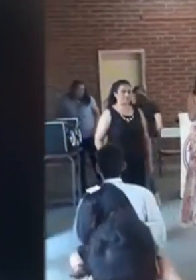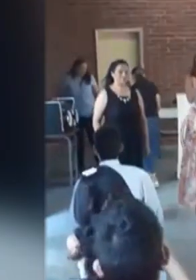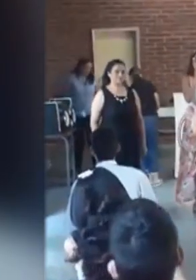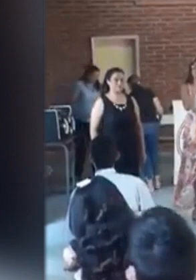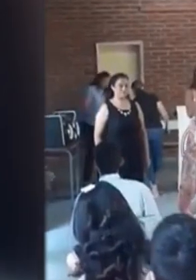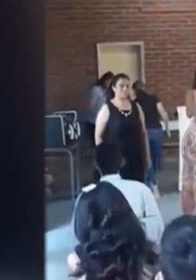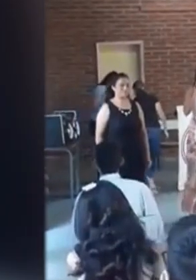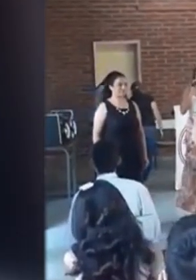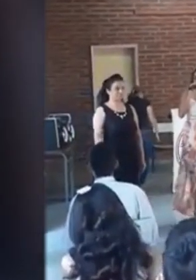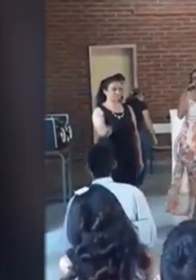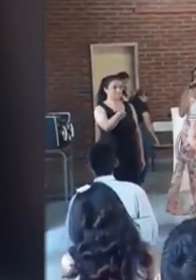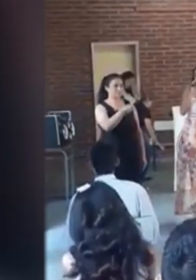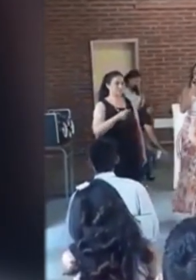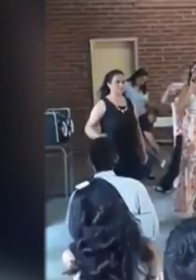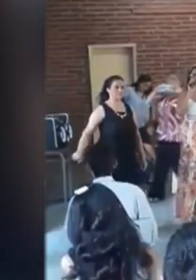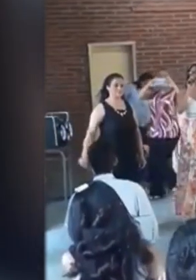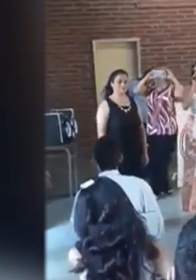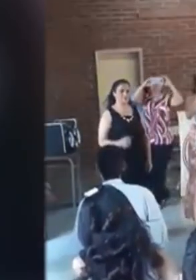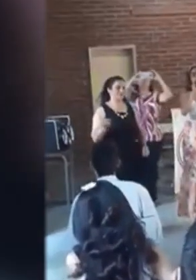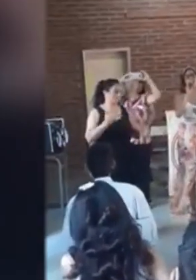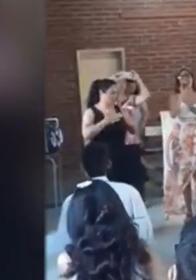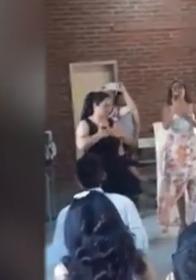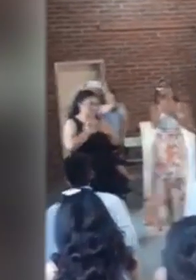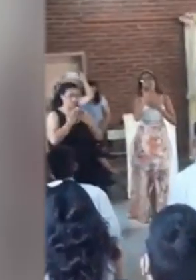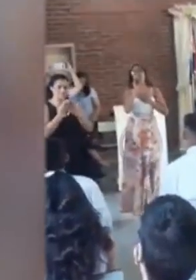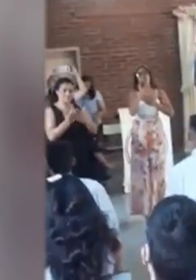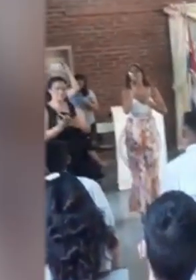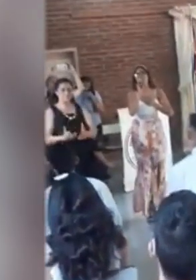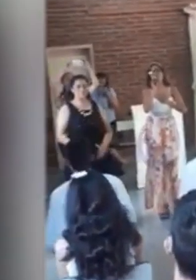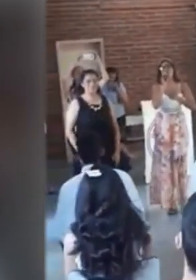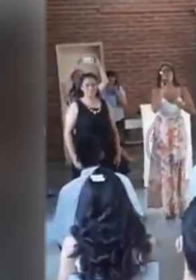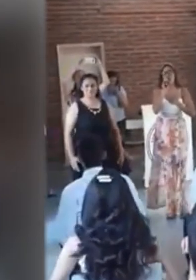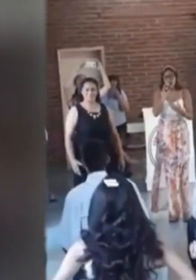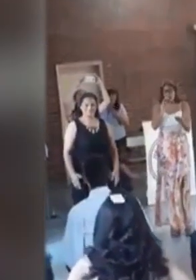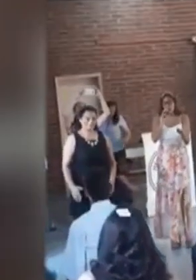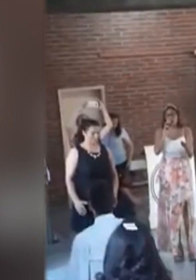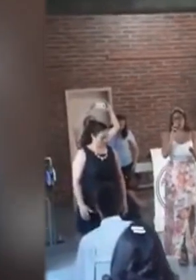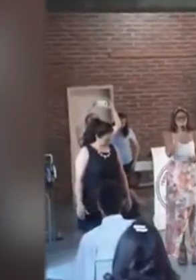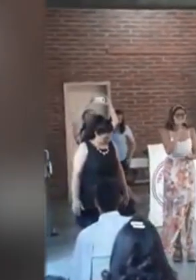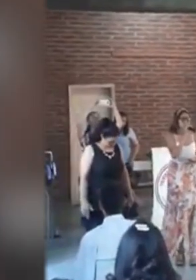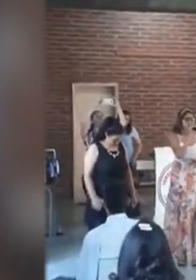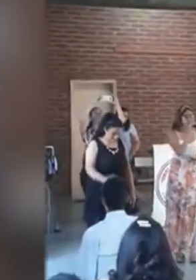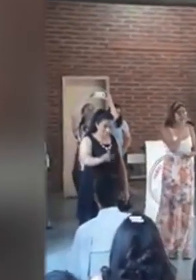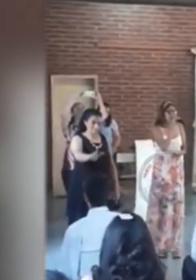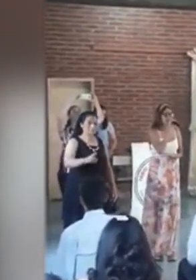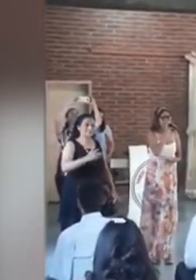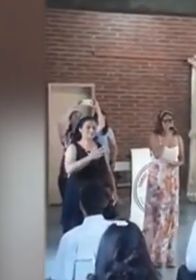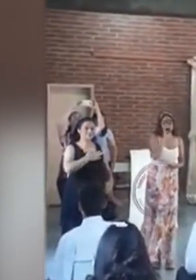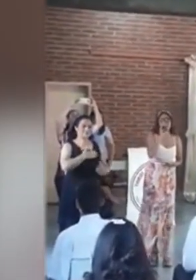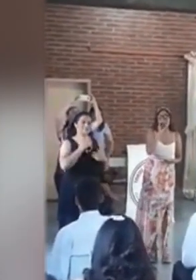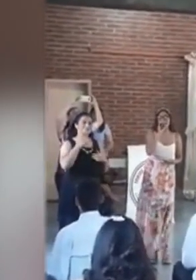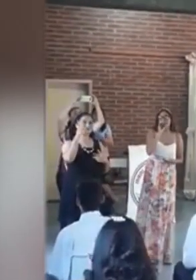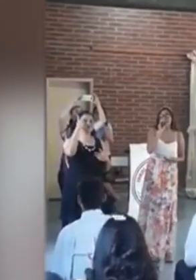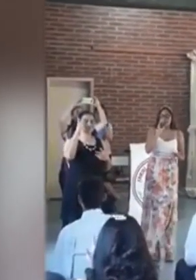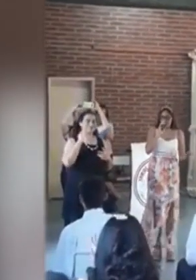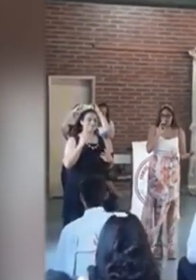pero cuando vos que sos de Paraguay querés entender, está ahí tu compañero sordo